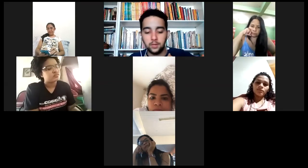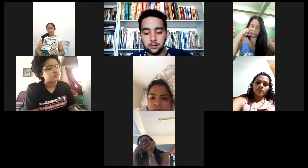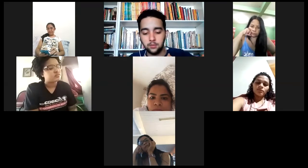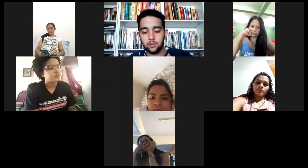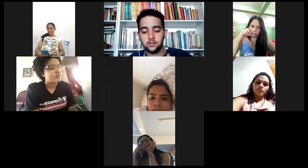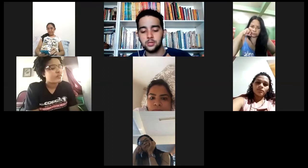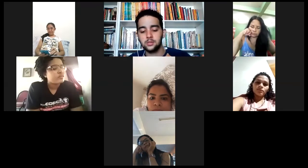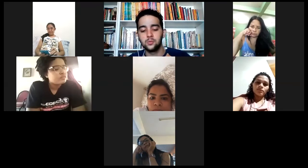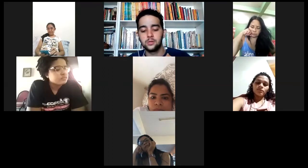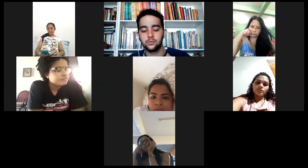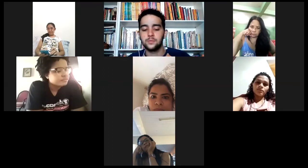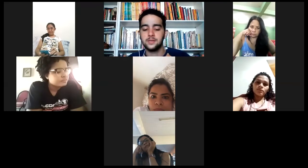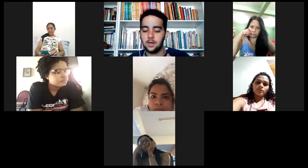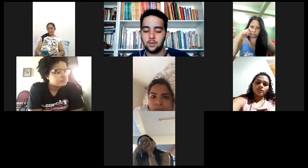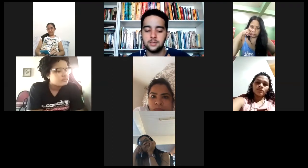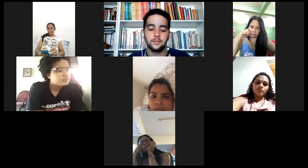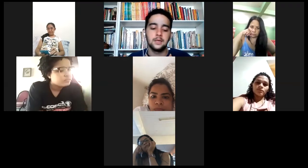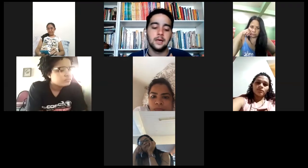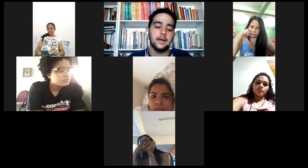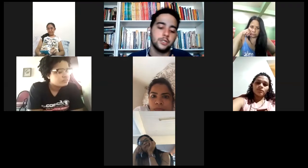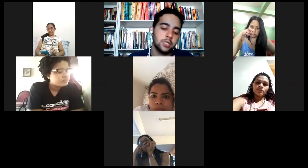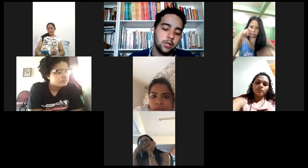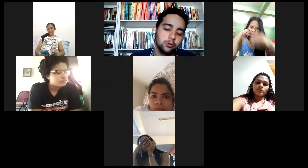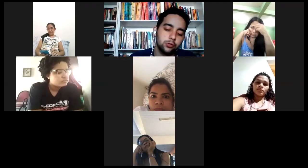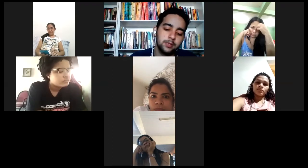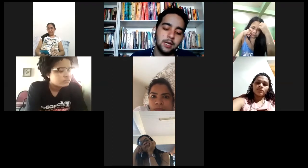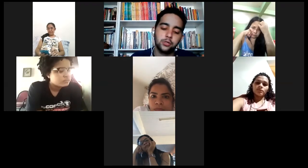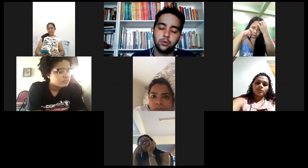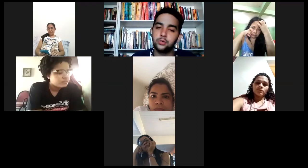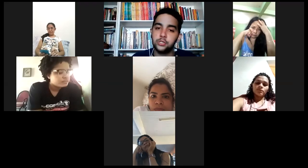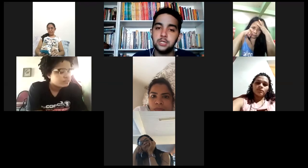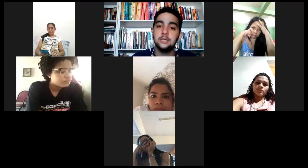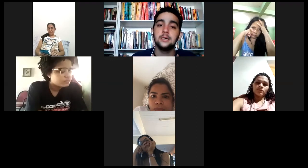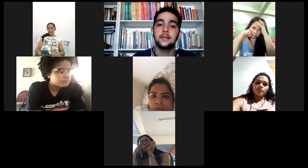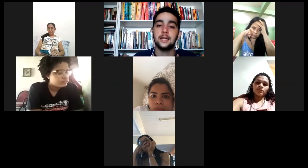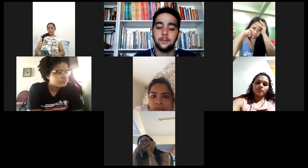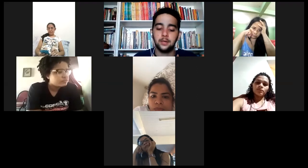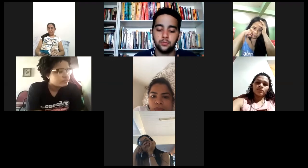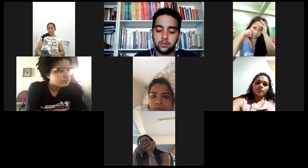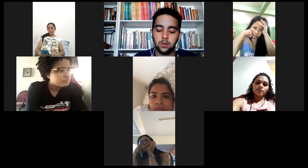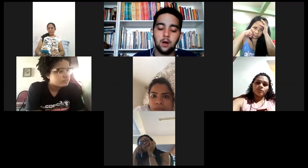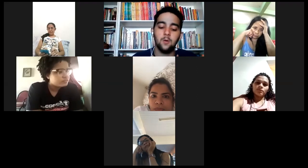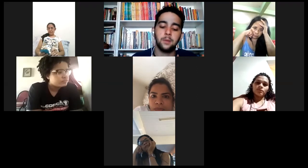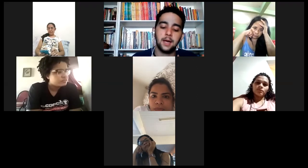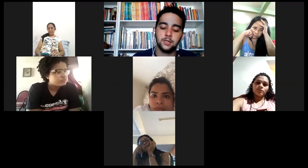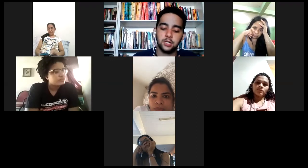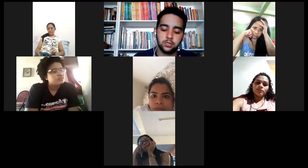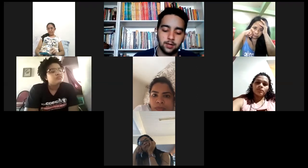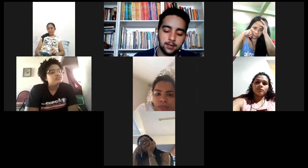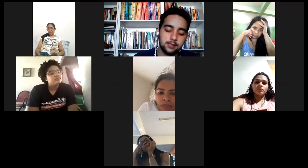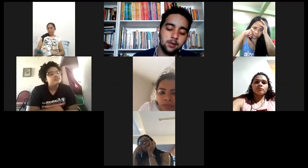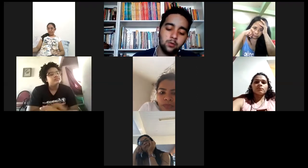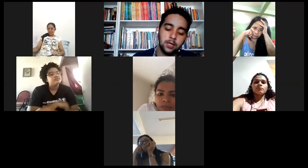Por fim, que foram as nossas duas últimas aulas, a gente tratou sobre datilologia, treinamento visual, prática